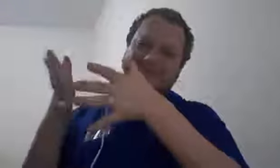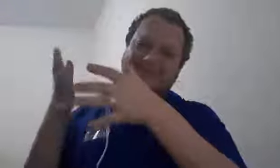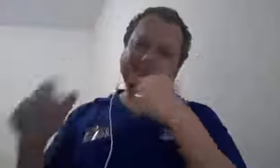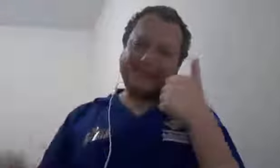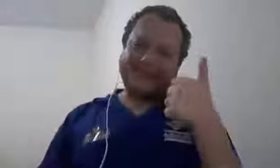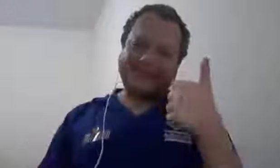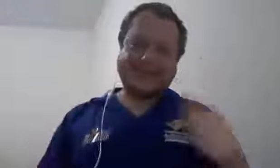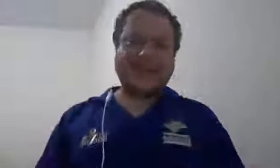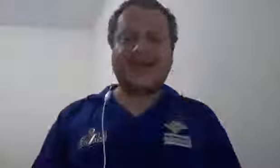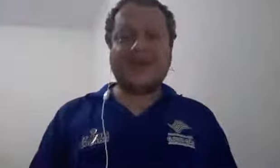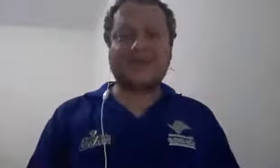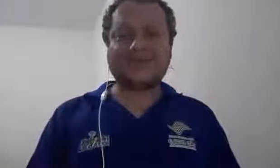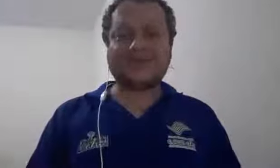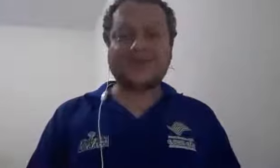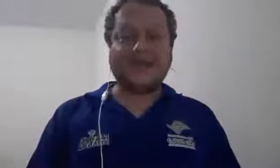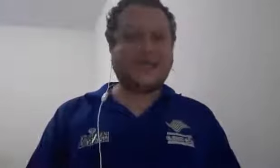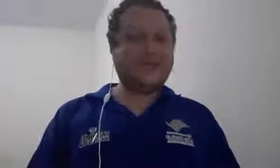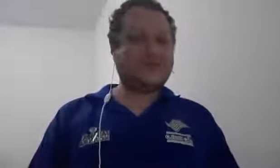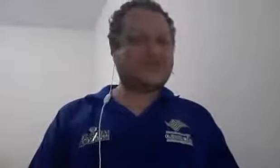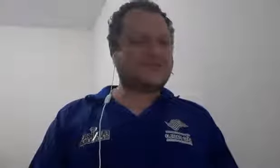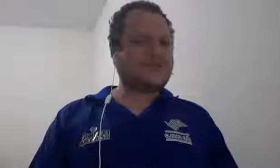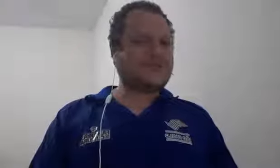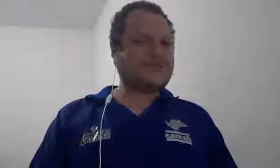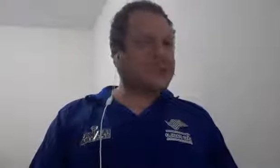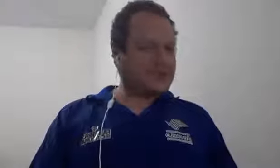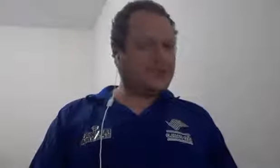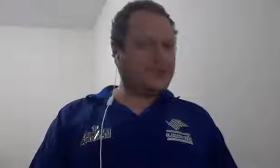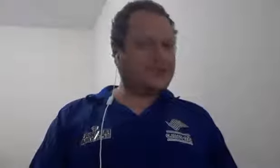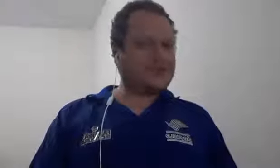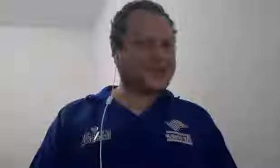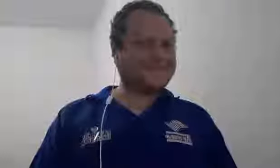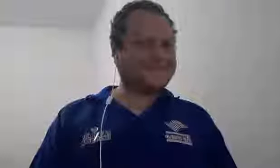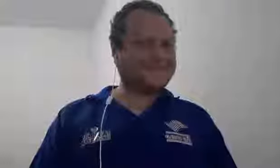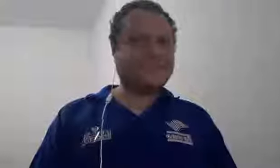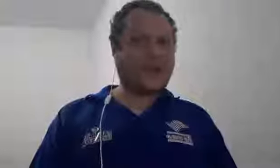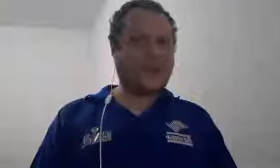com Libras. Beleza? É isso. E nos vemos daqui a pouquinho já. Tchau!